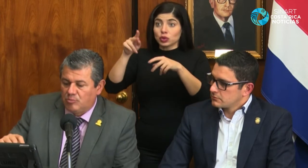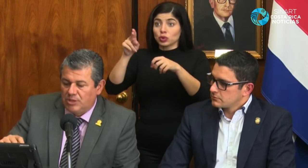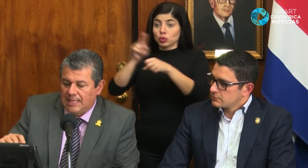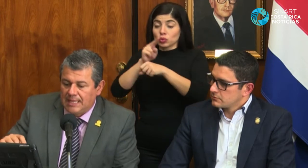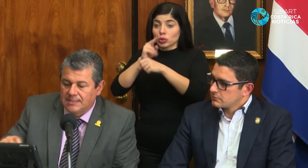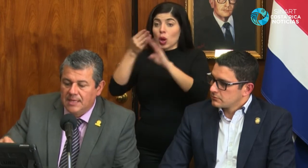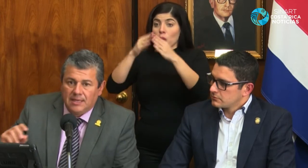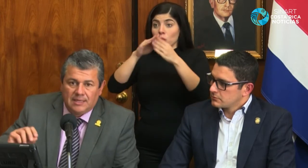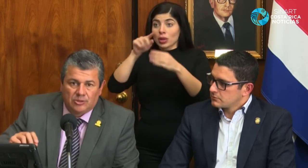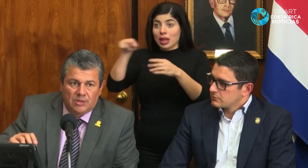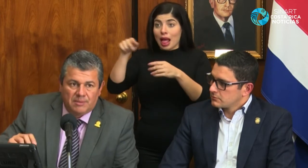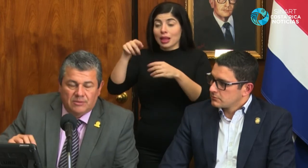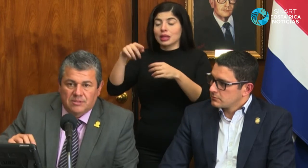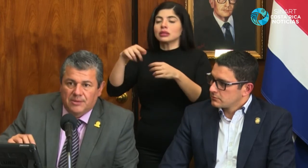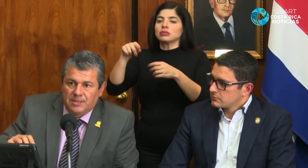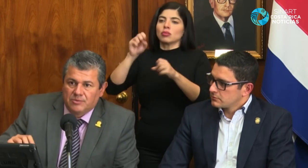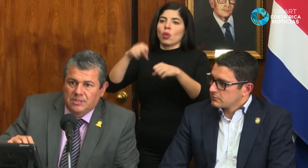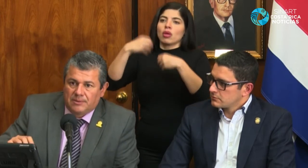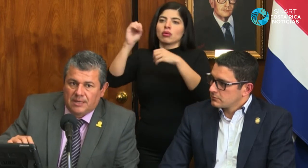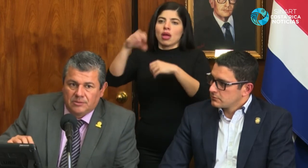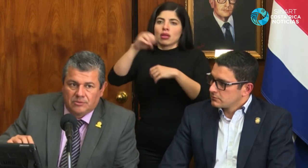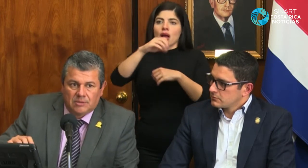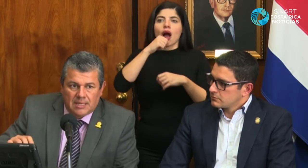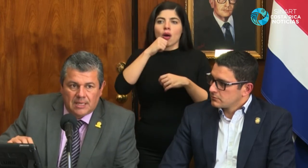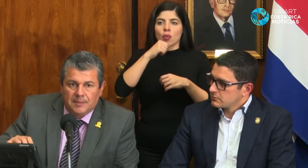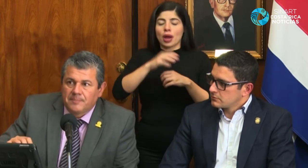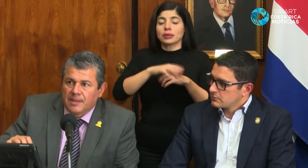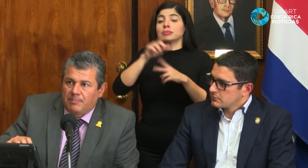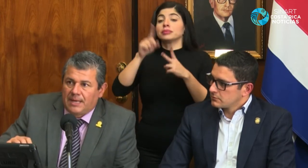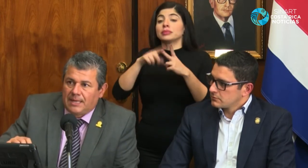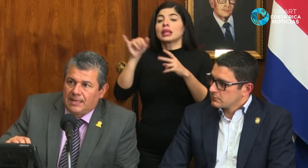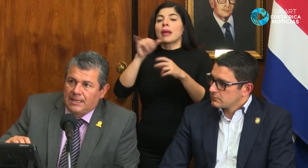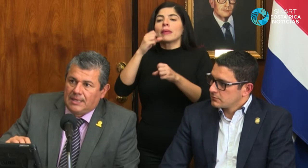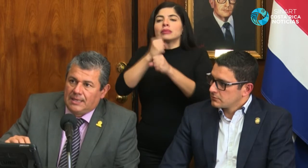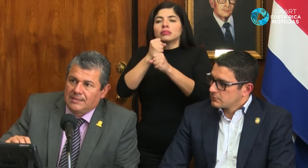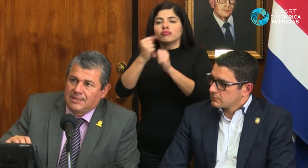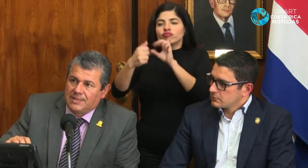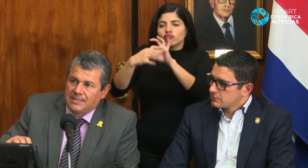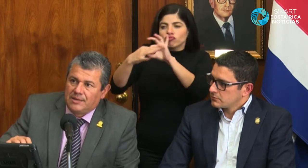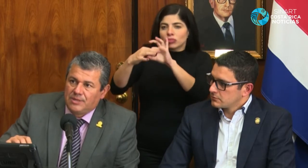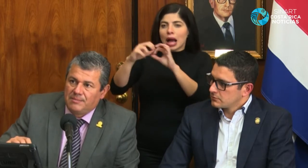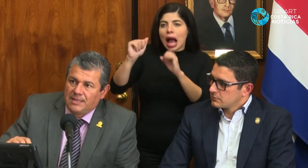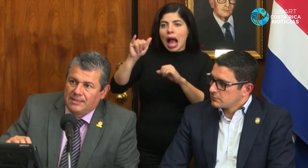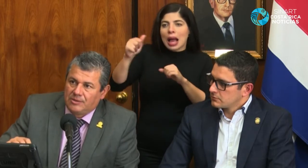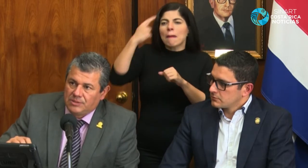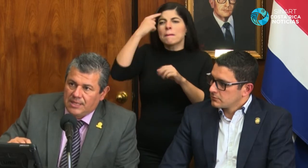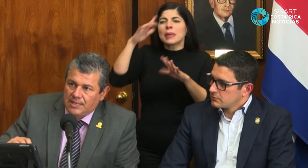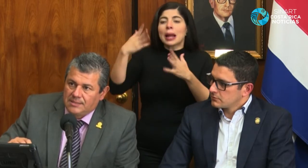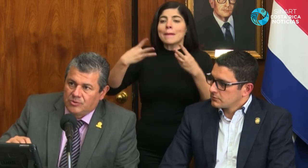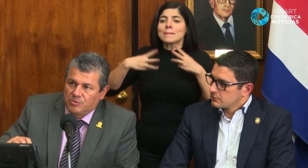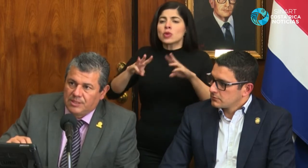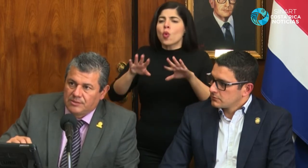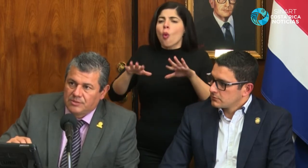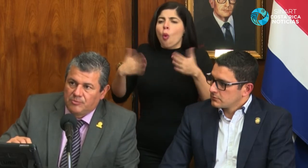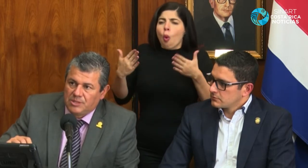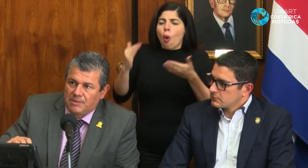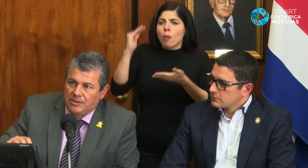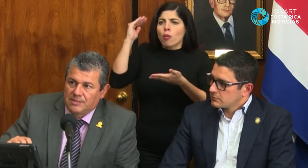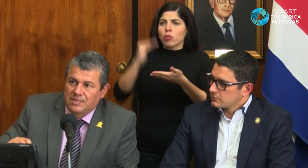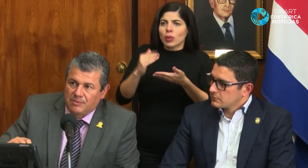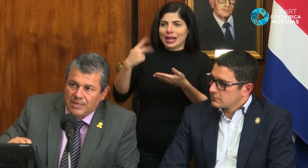diferentes comunidades. Y el otro elemento es que venimos trabajando con AIA para establecer algunas medidas de contingencia, unos proyectos que